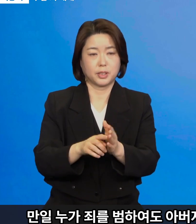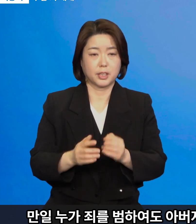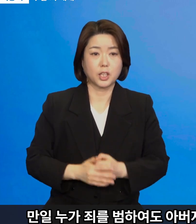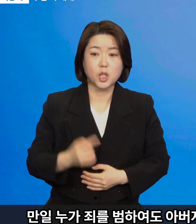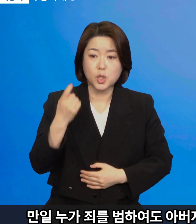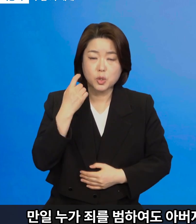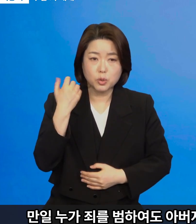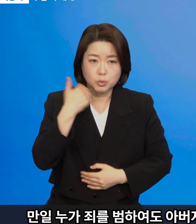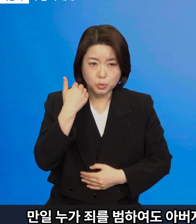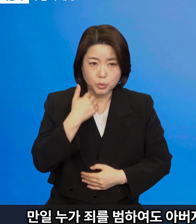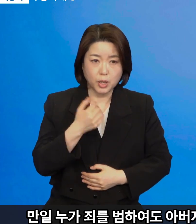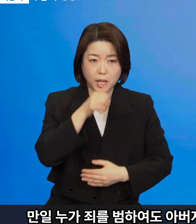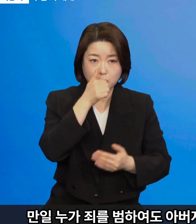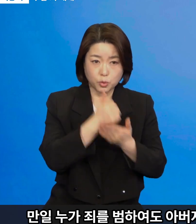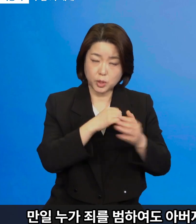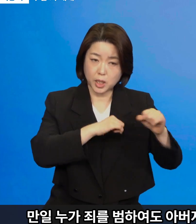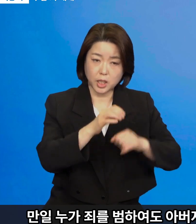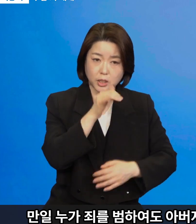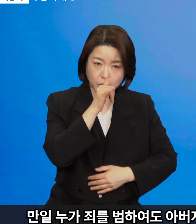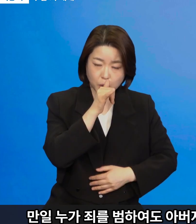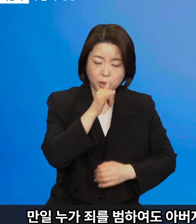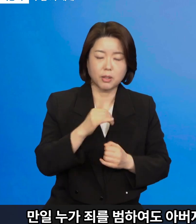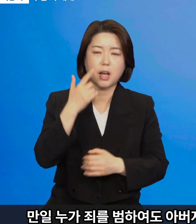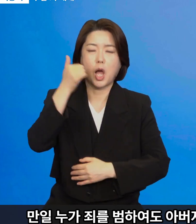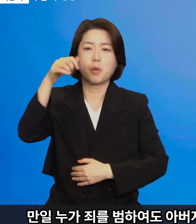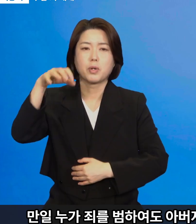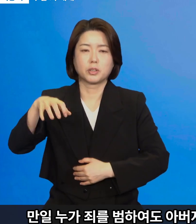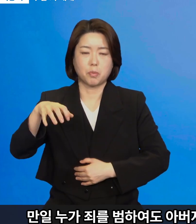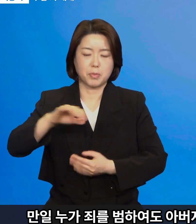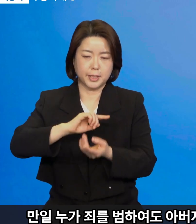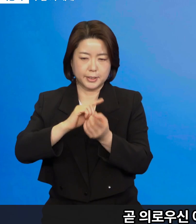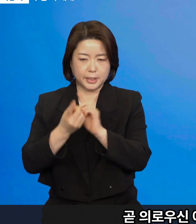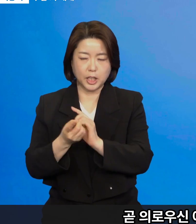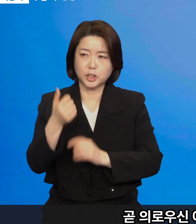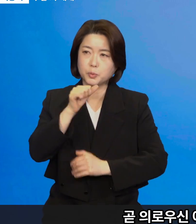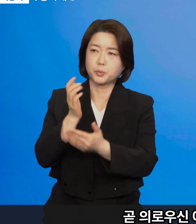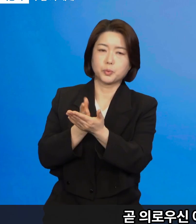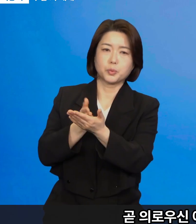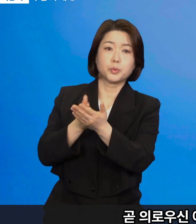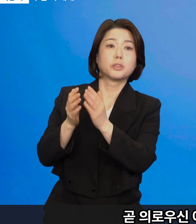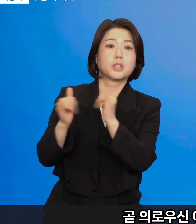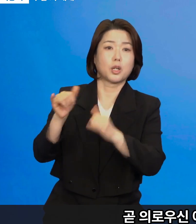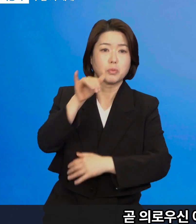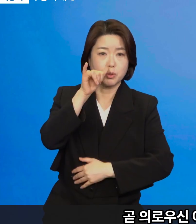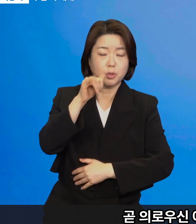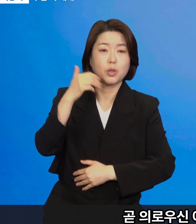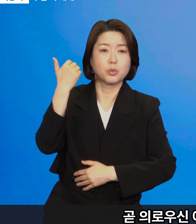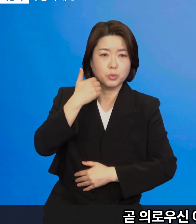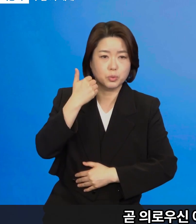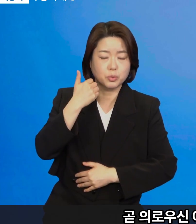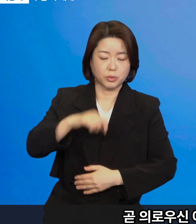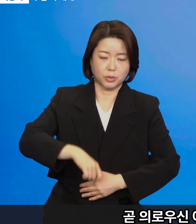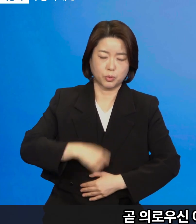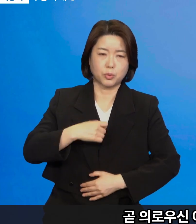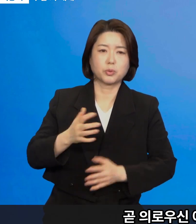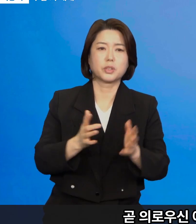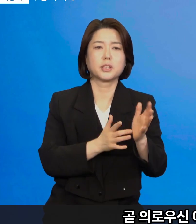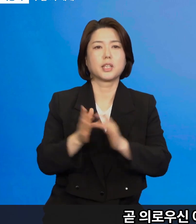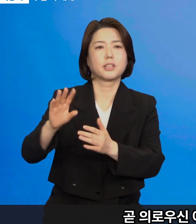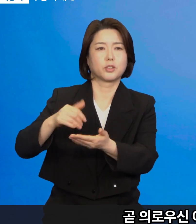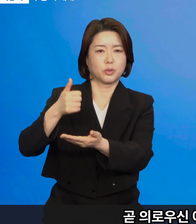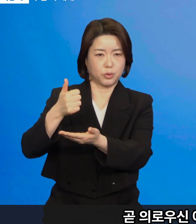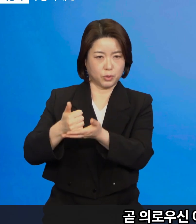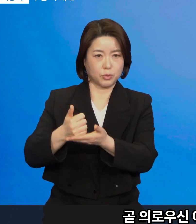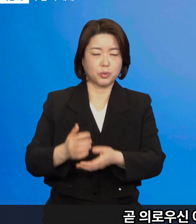죄를 범하여도 아버지 앞에서 우리에게 대언자가 있으니 곧 의로우신 예수